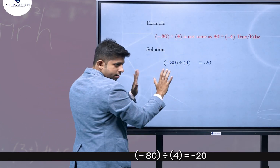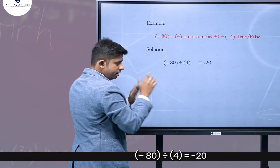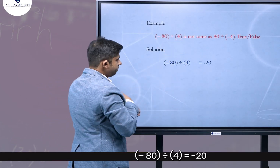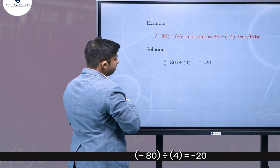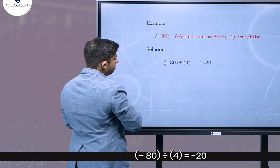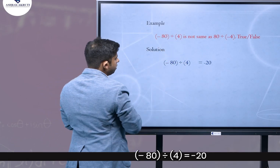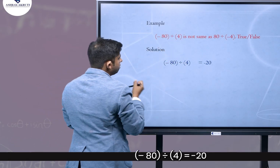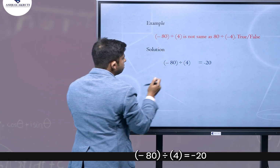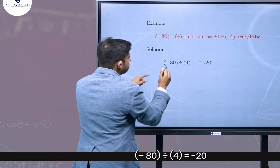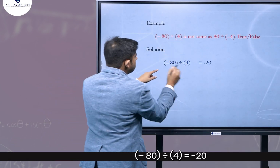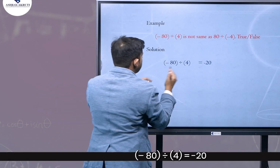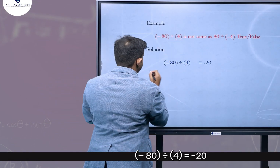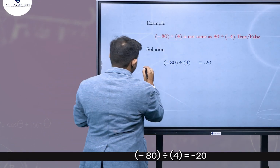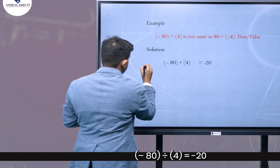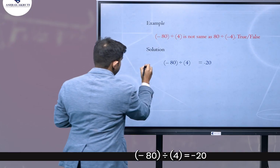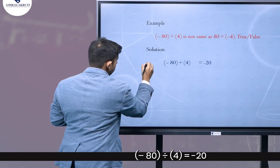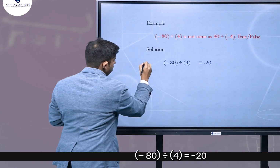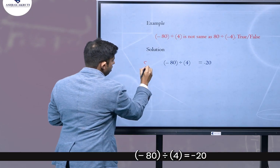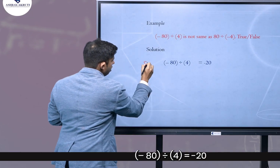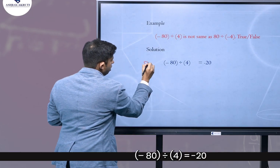-80 डिवाइड बाय 4 इक्वल्स टू -20.